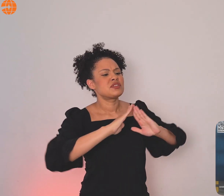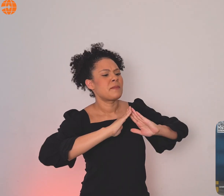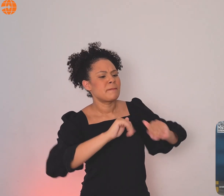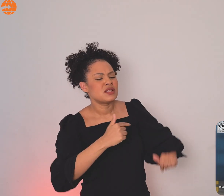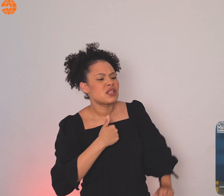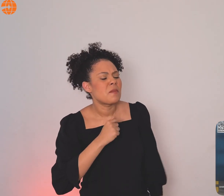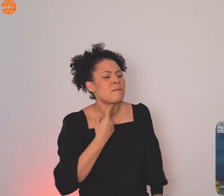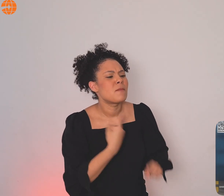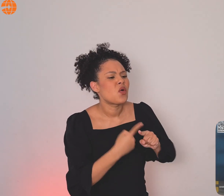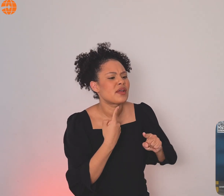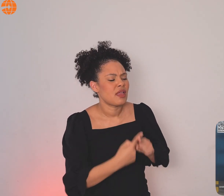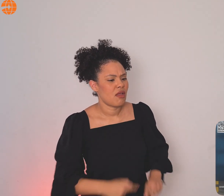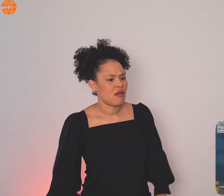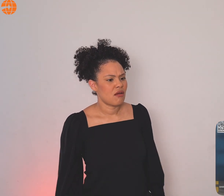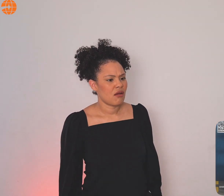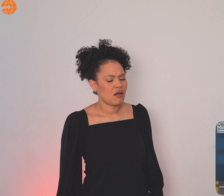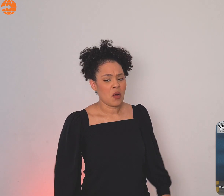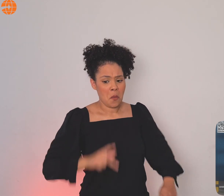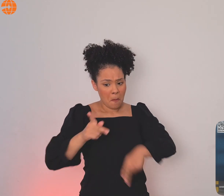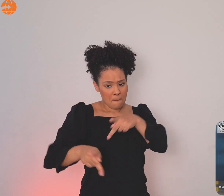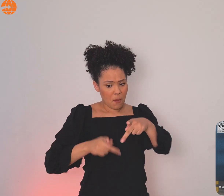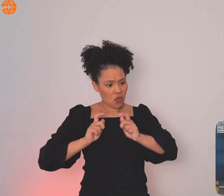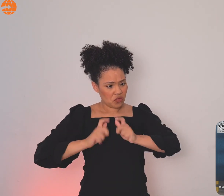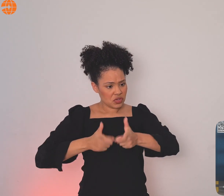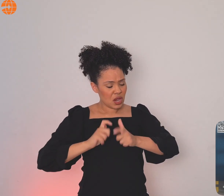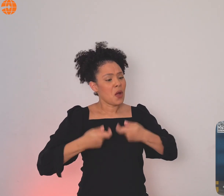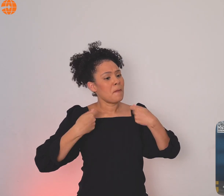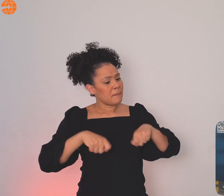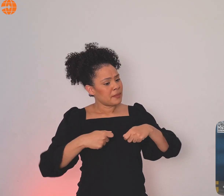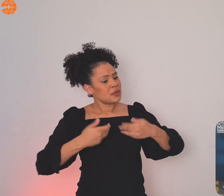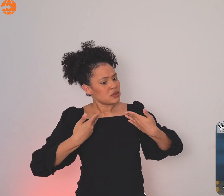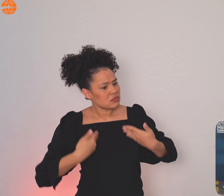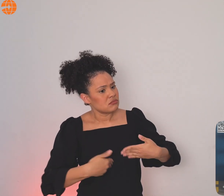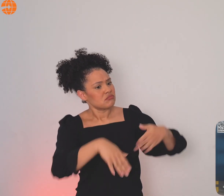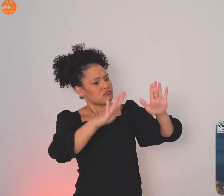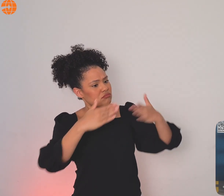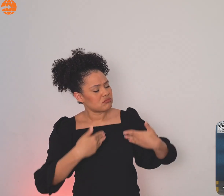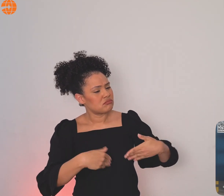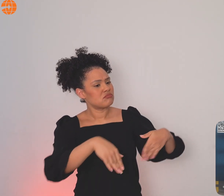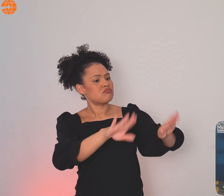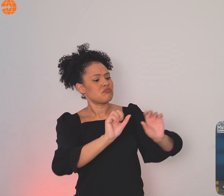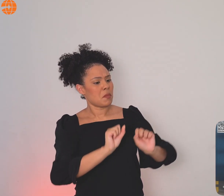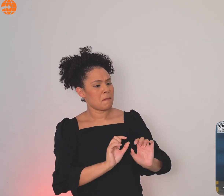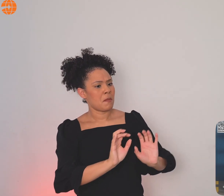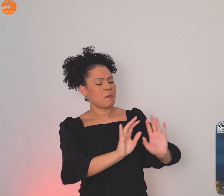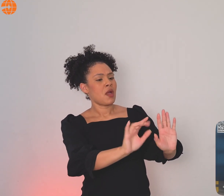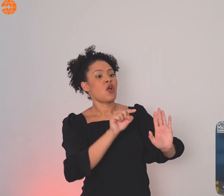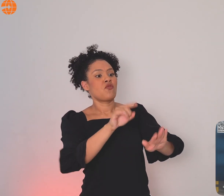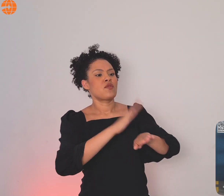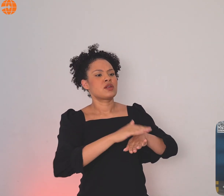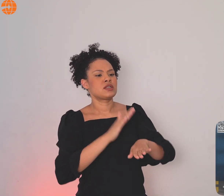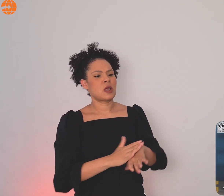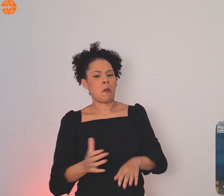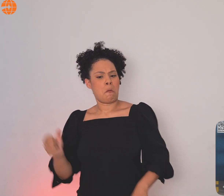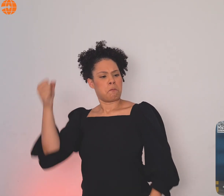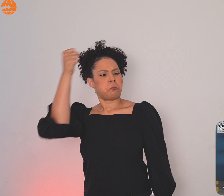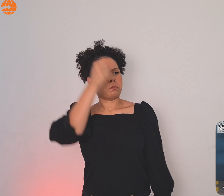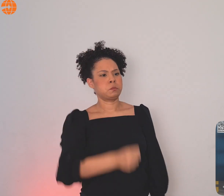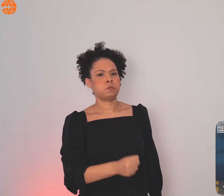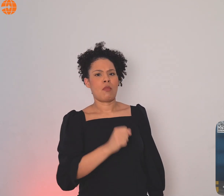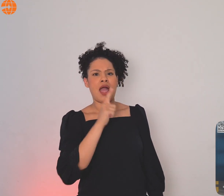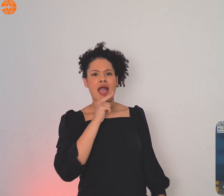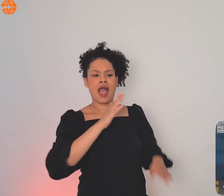aos israelitas que sigam avante. Erga a sua vara e estenda a mão sobre o mar, e as águas